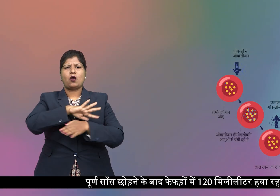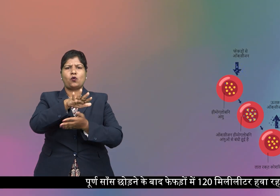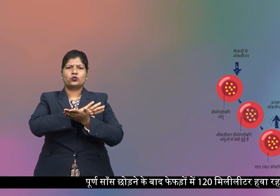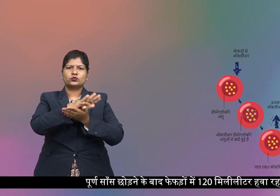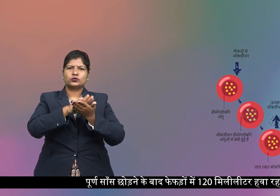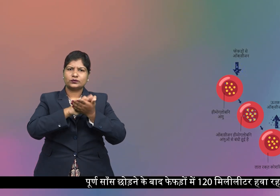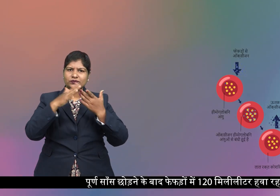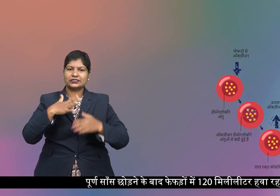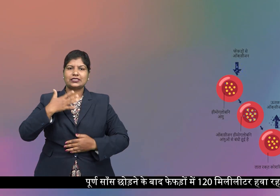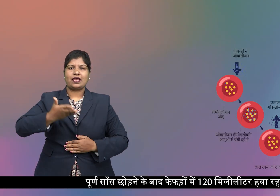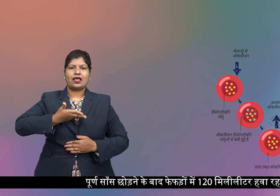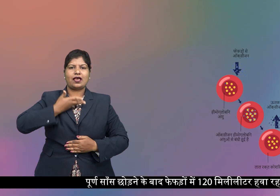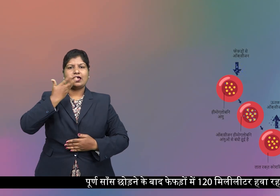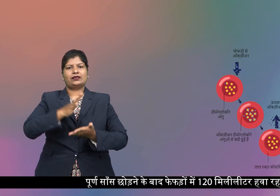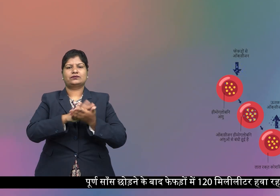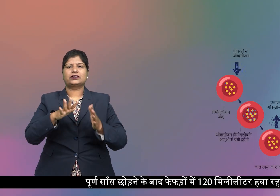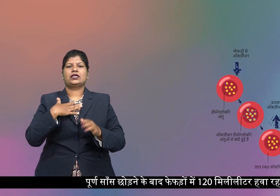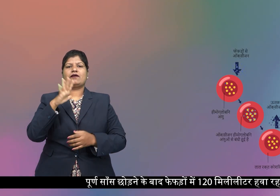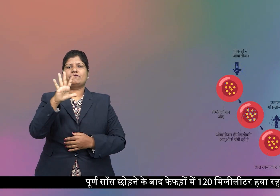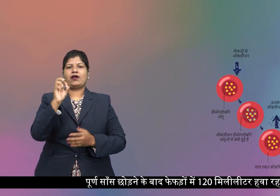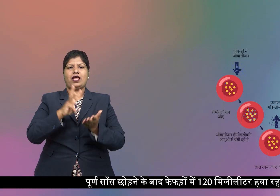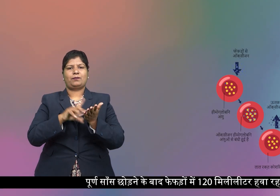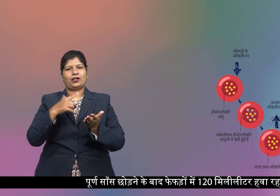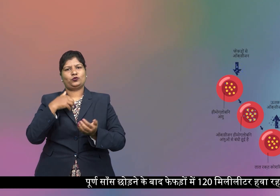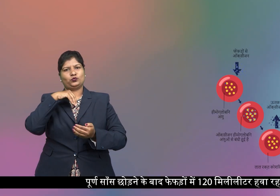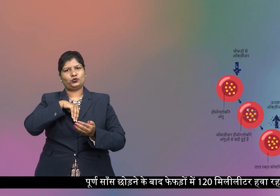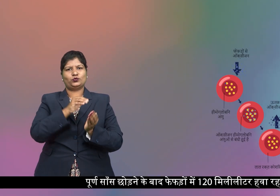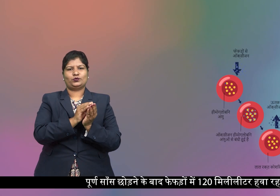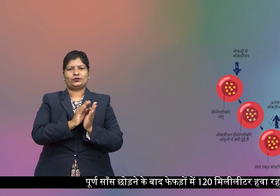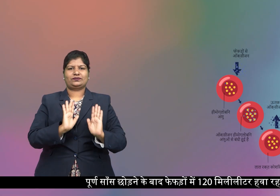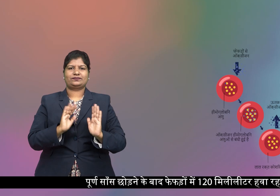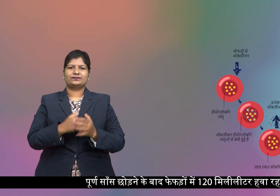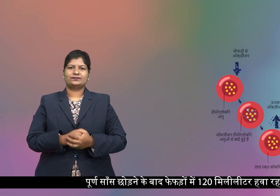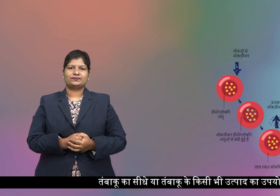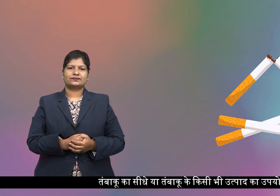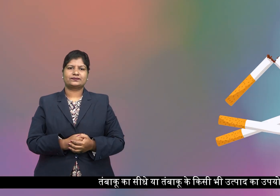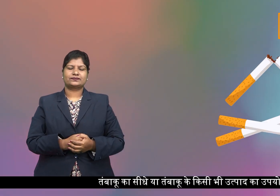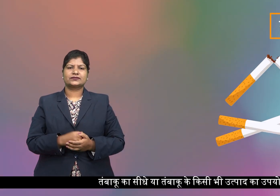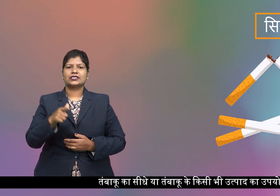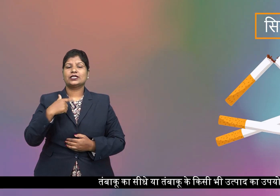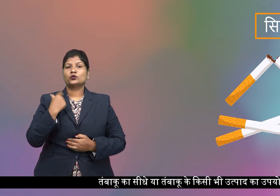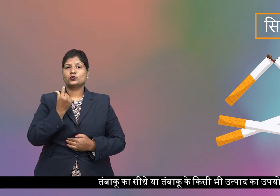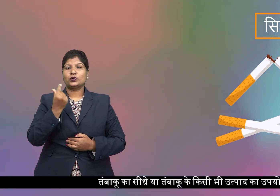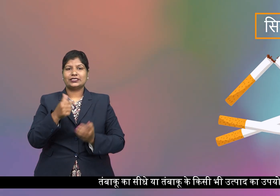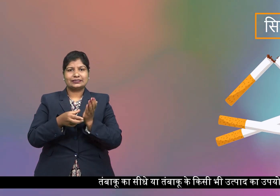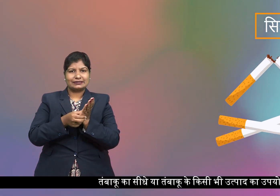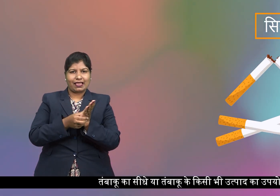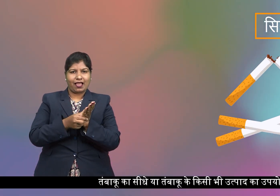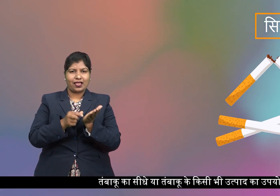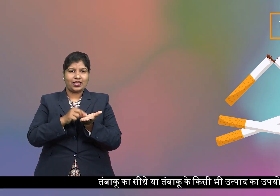में 120 मिलीलीटर हवा रहती है। तंबाकू का सीधा या